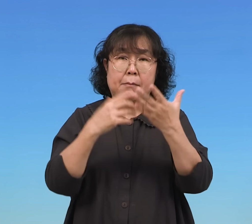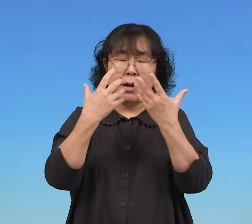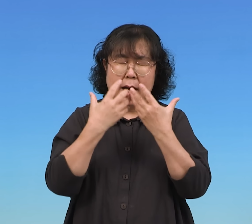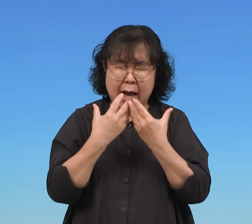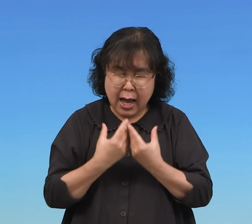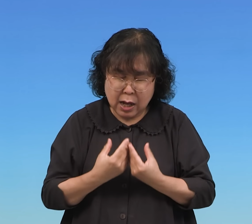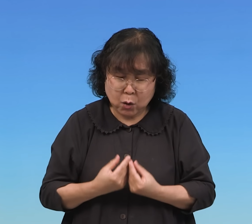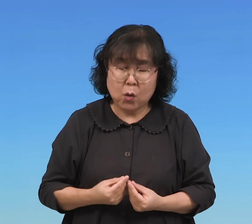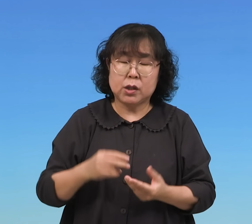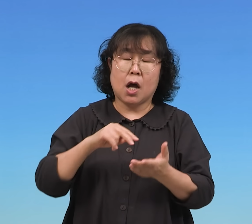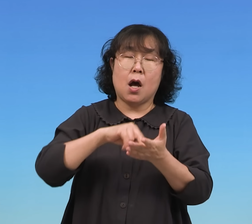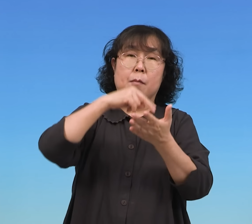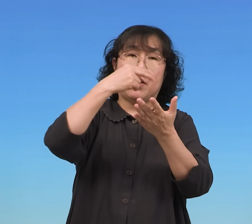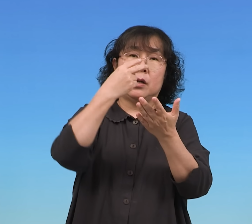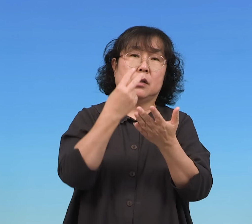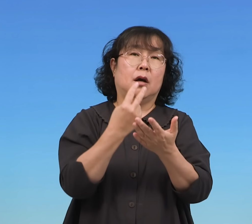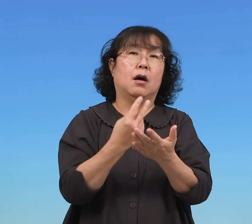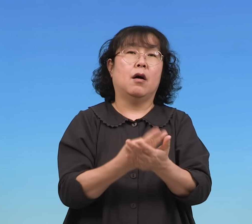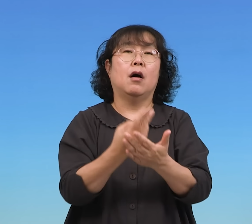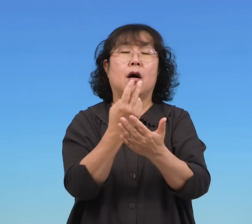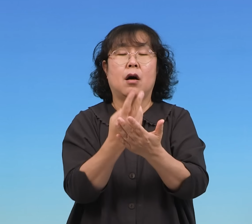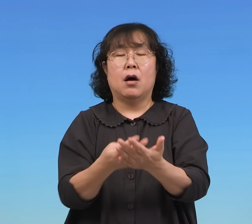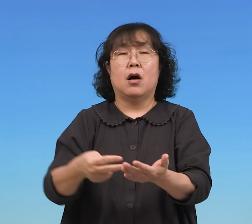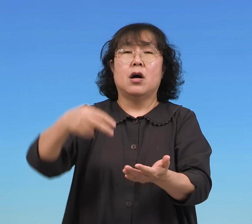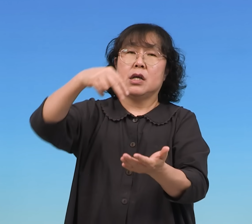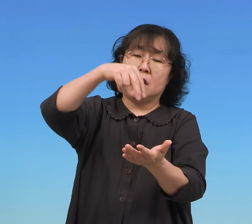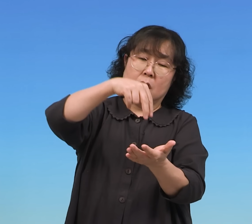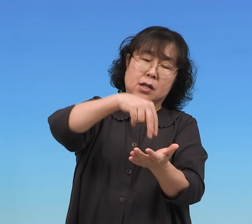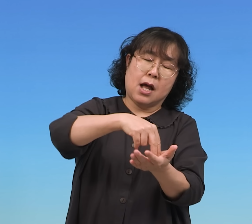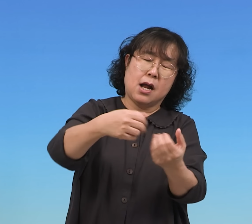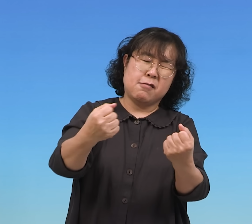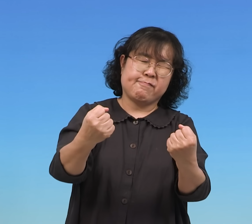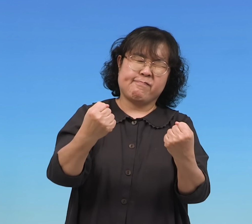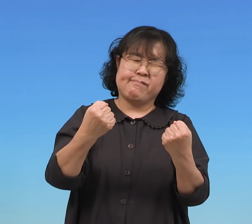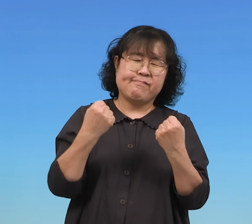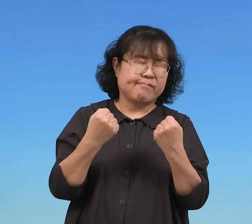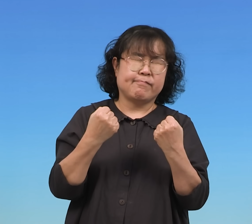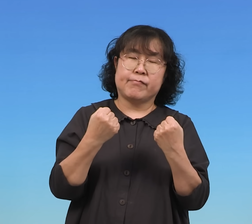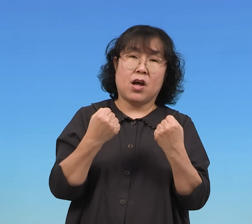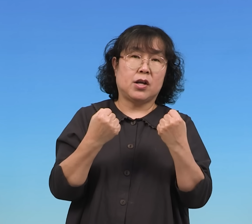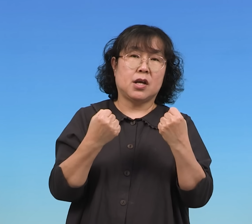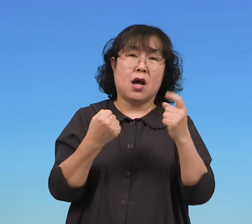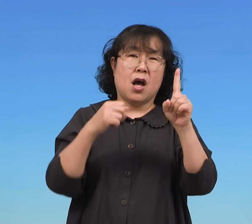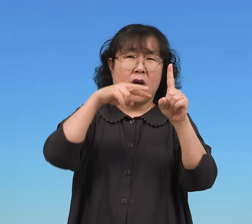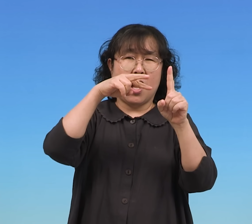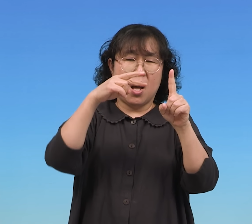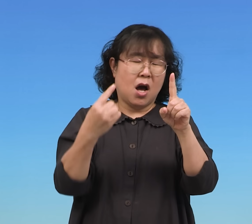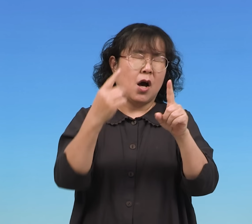지쳐 낭망하고 넘어져 일어날 힘 전혀 없을 때에